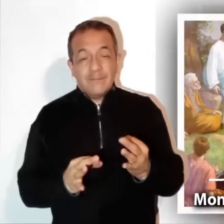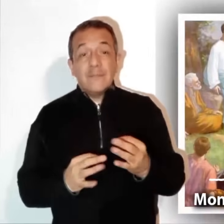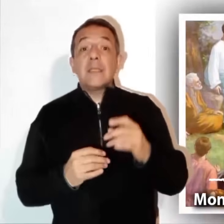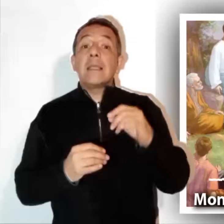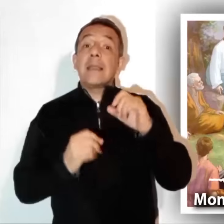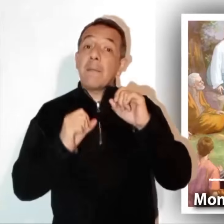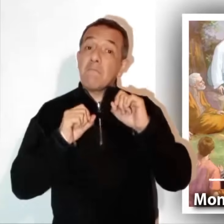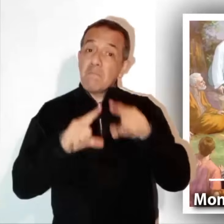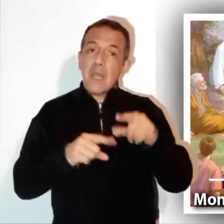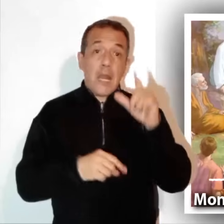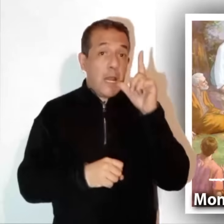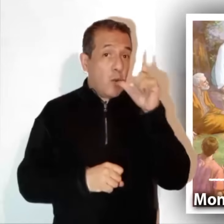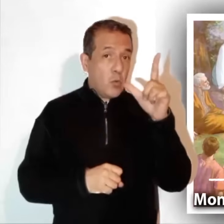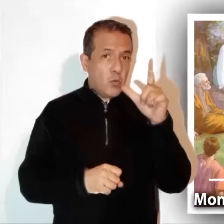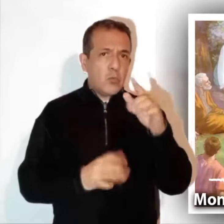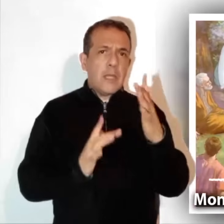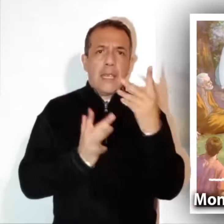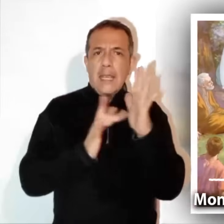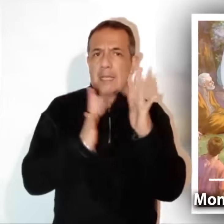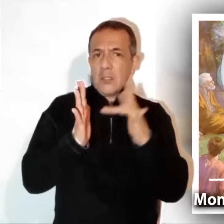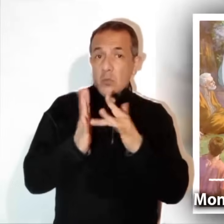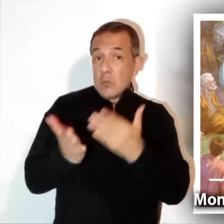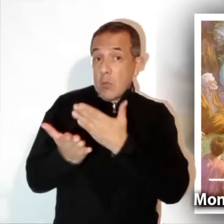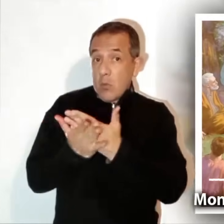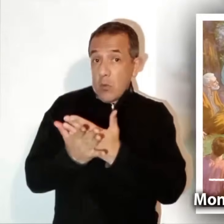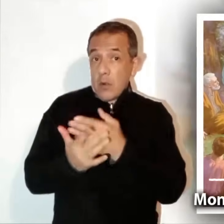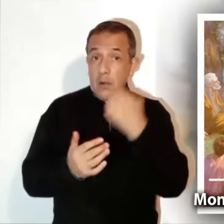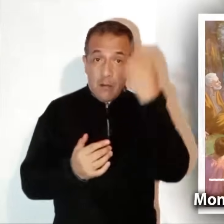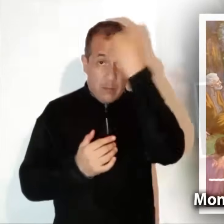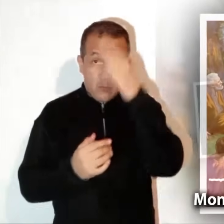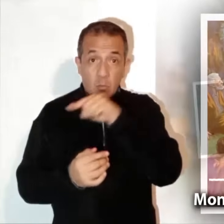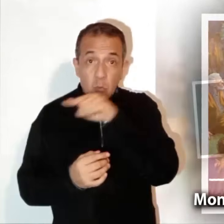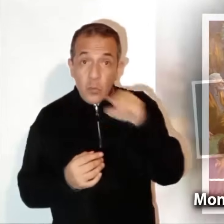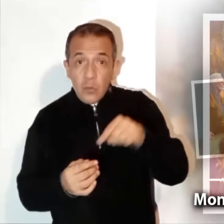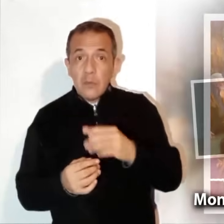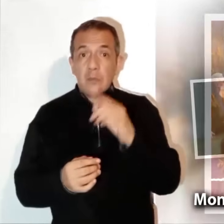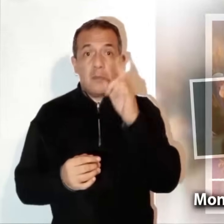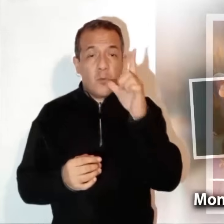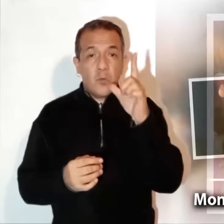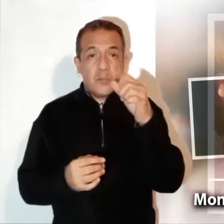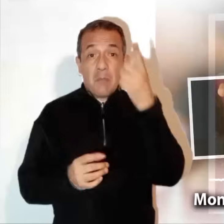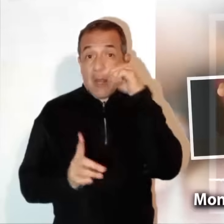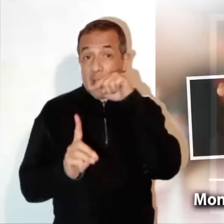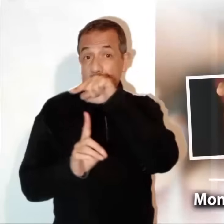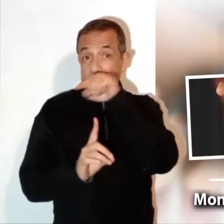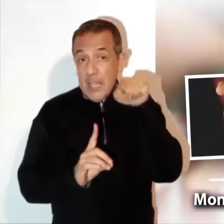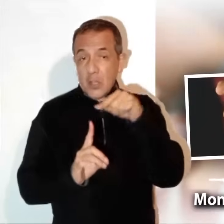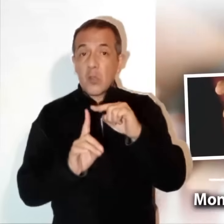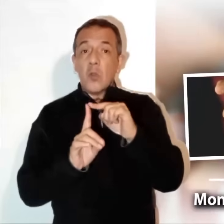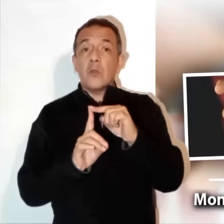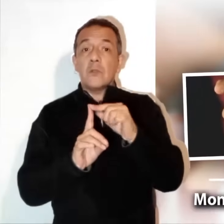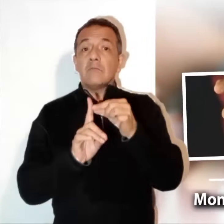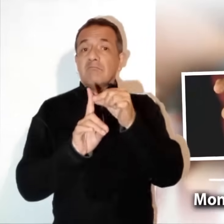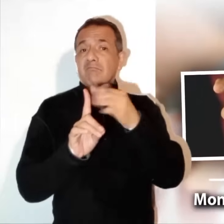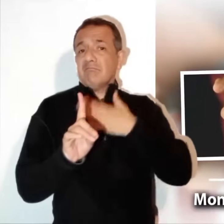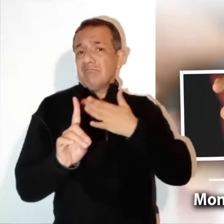luz? Ciertamente no para aparecer en el candelero y buscar los primeros lugares, sino